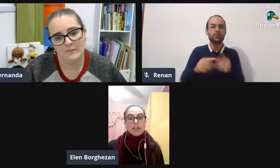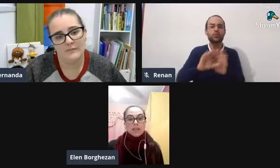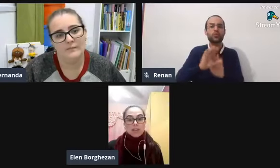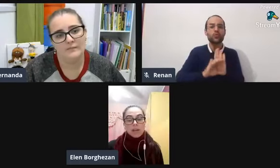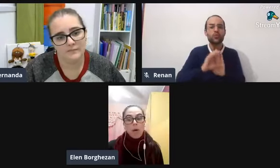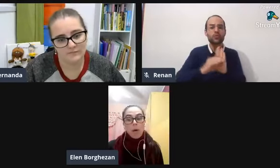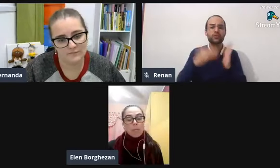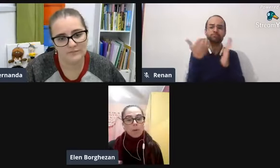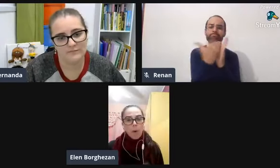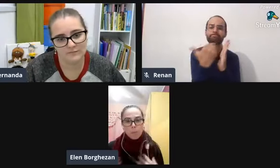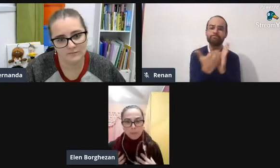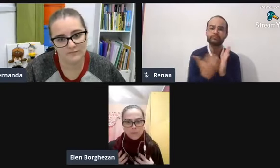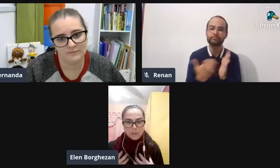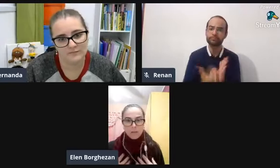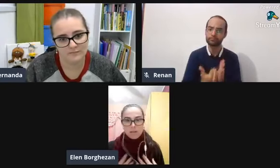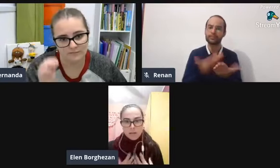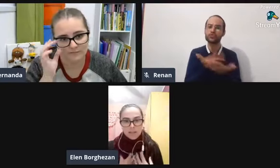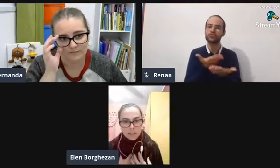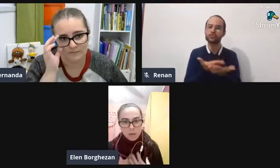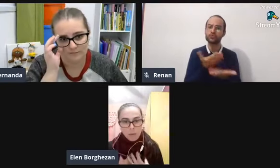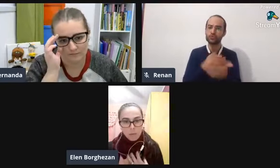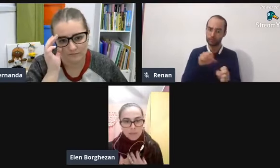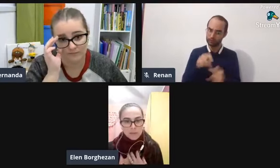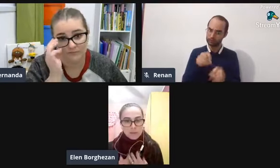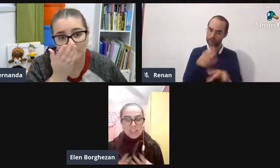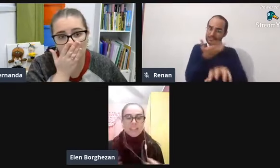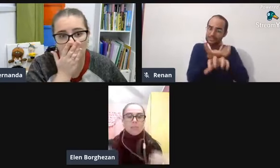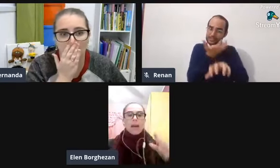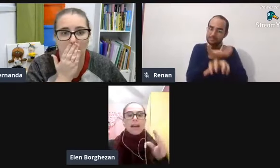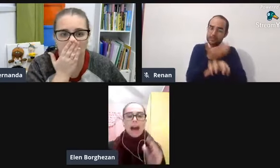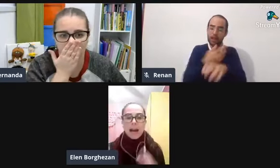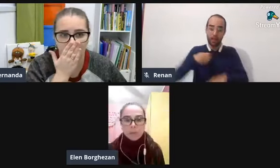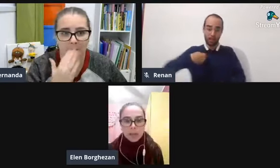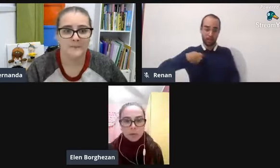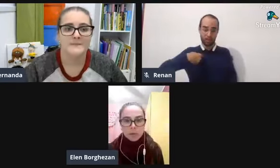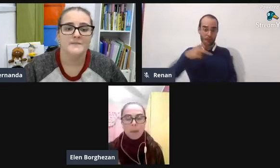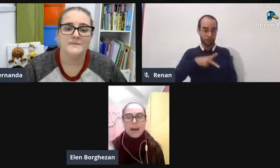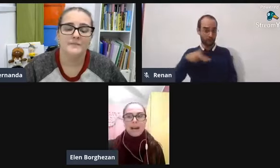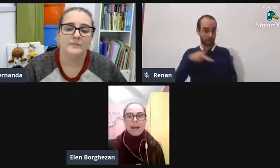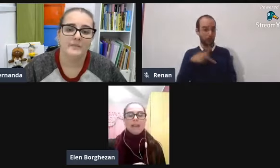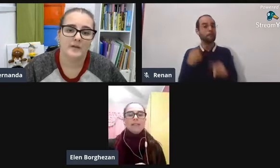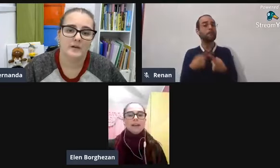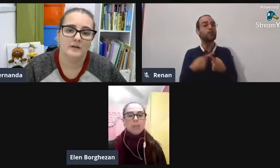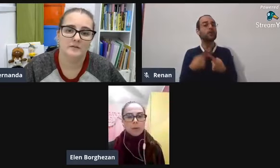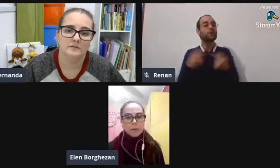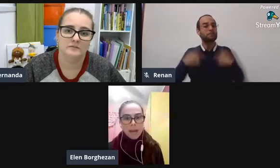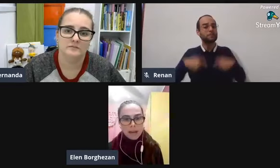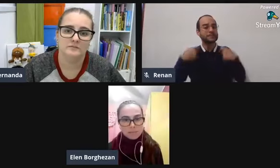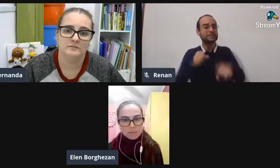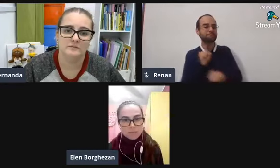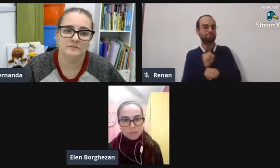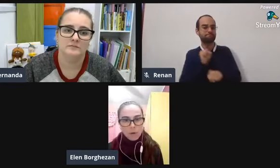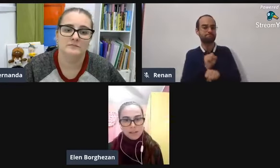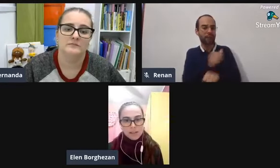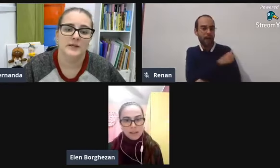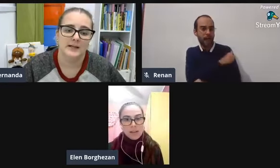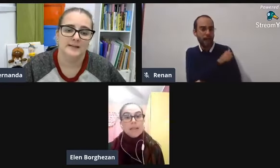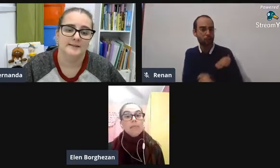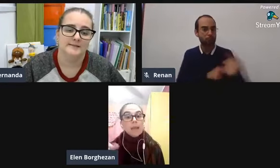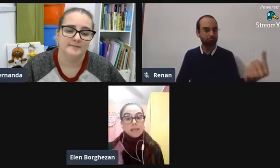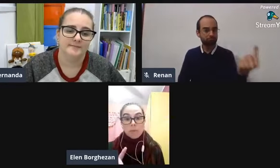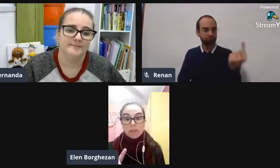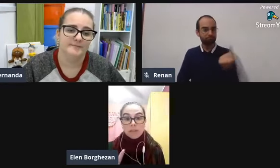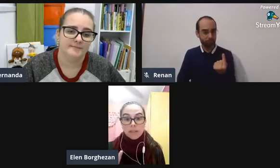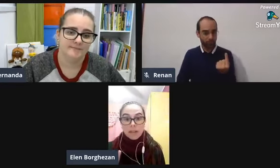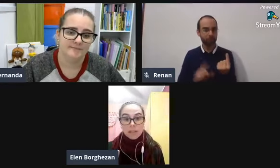Por que a gente tem que, como professor, agora falando como professor, esperar o aluno para então procurar conhecer?